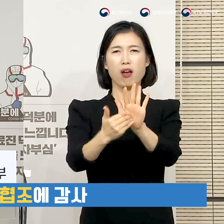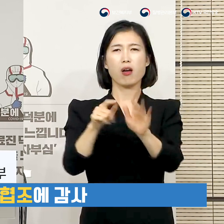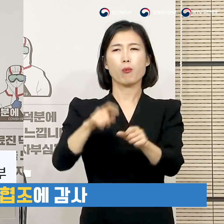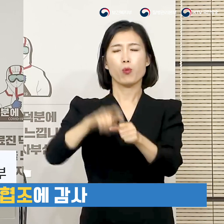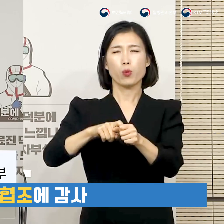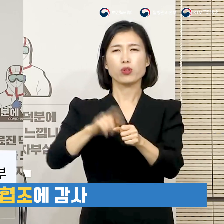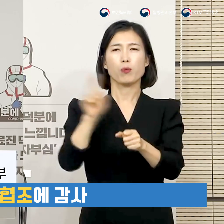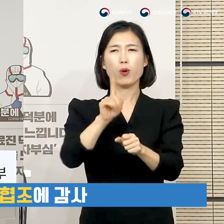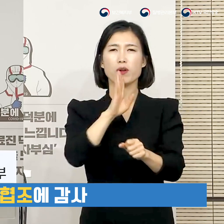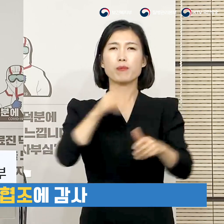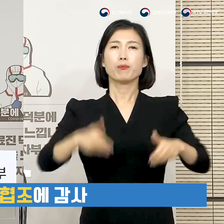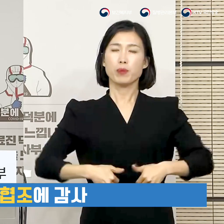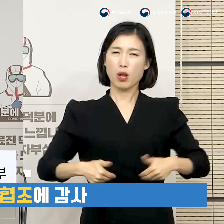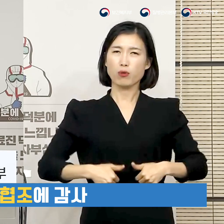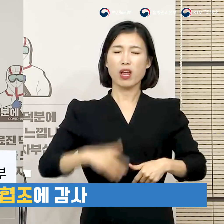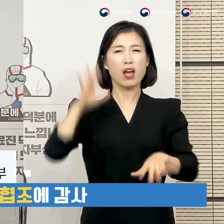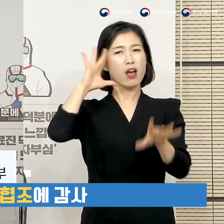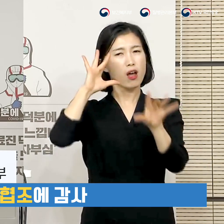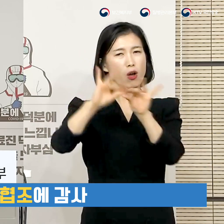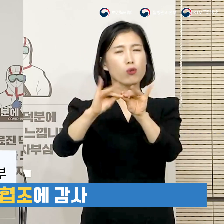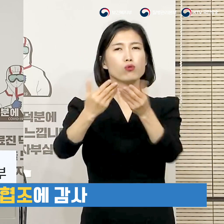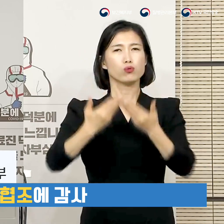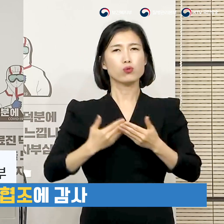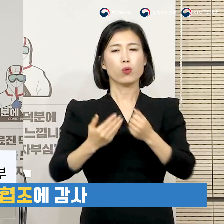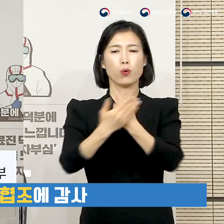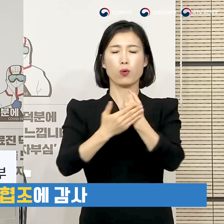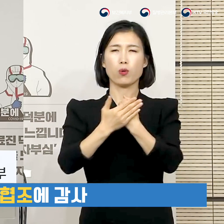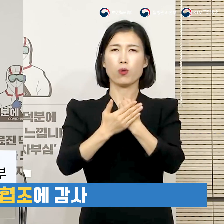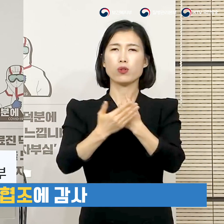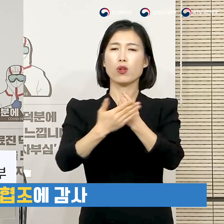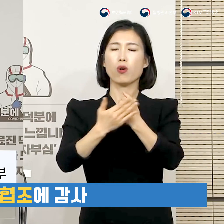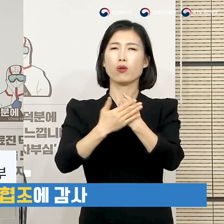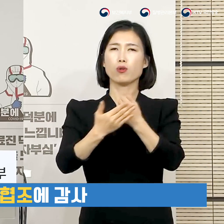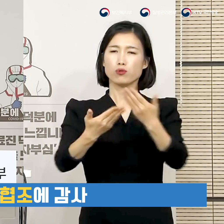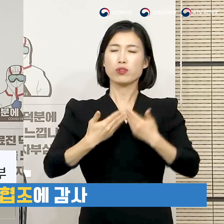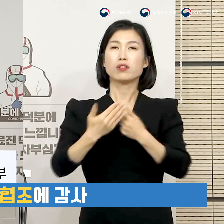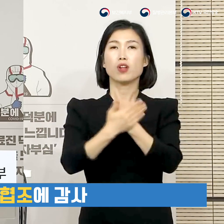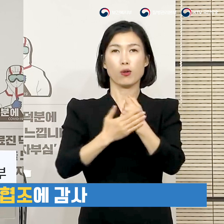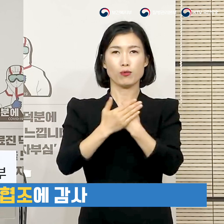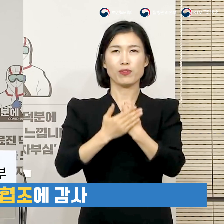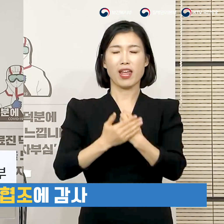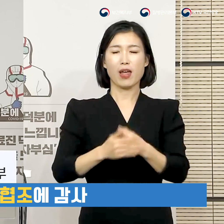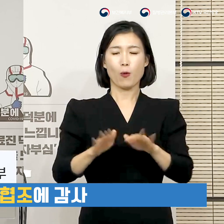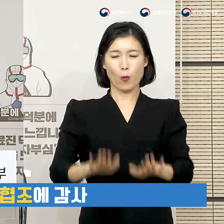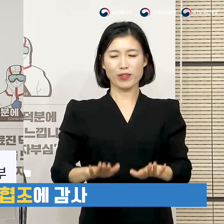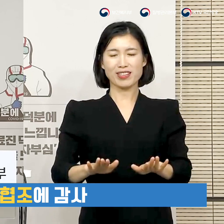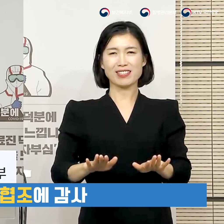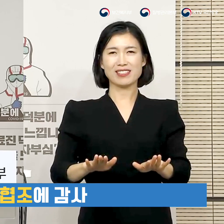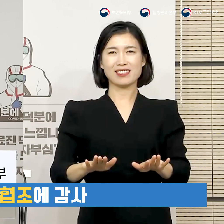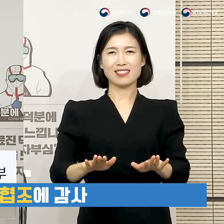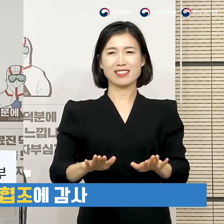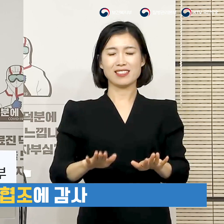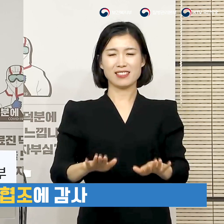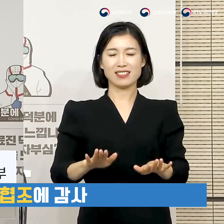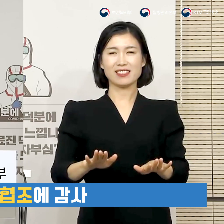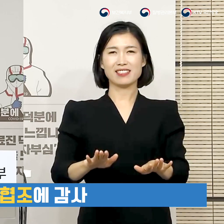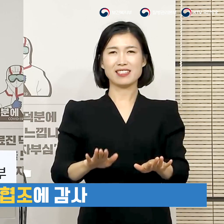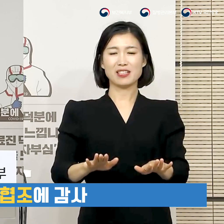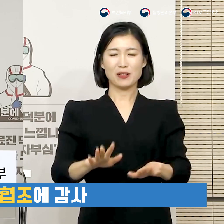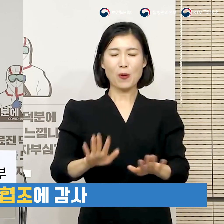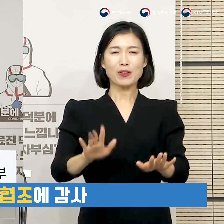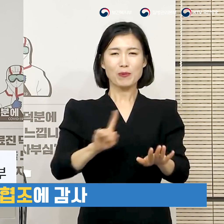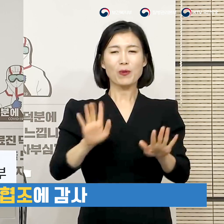주시고 적극적으로 협조해 주신 덕분에 오늘과 같이 이제 오늘을 마지막으로